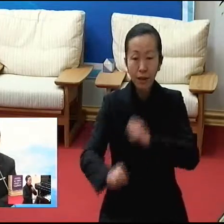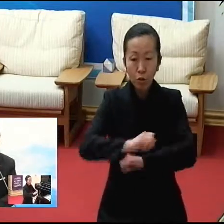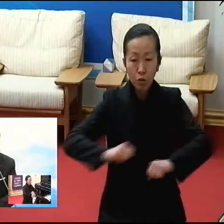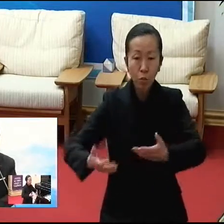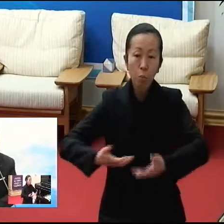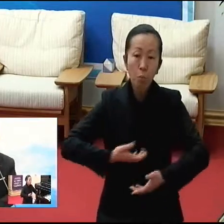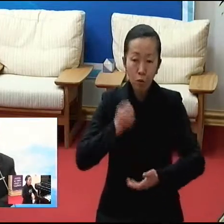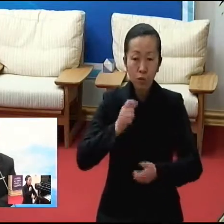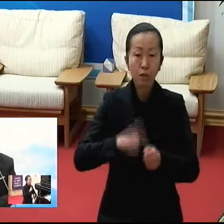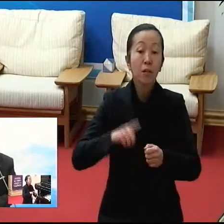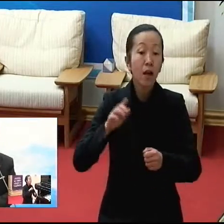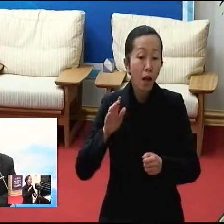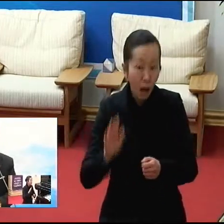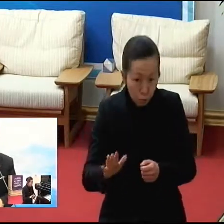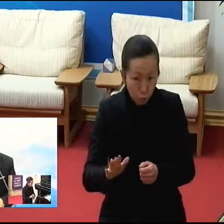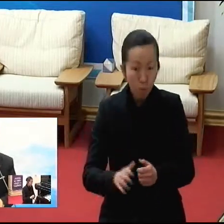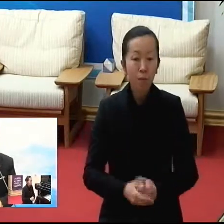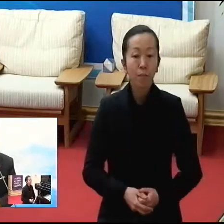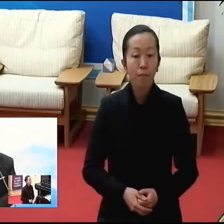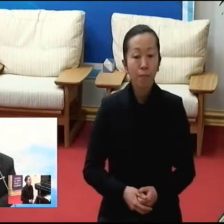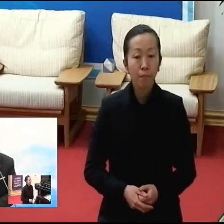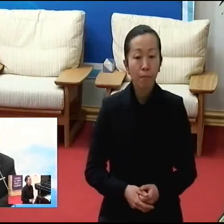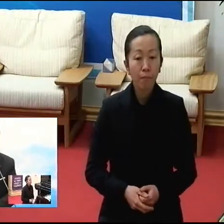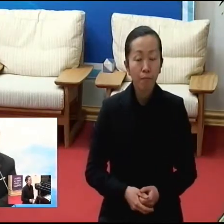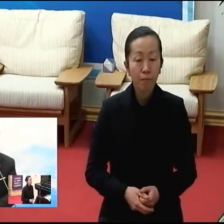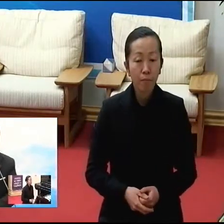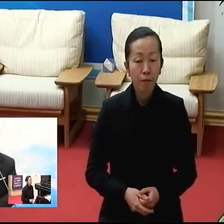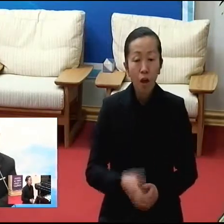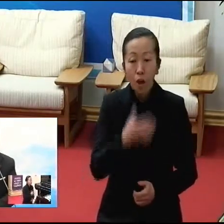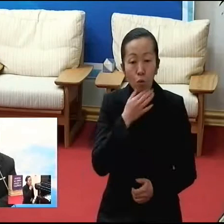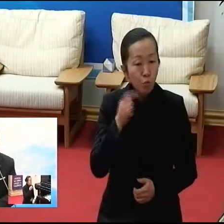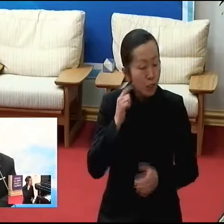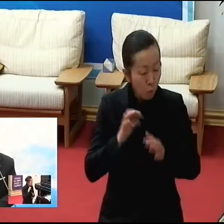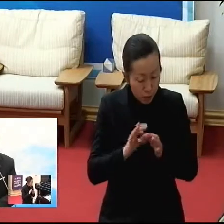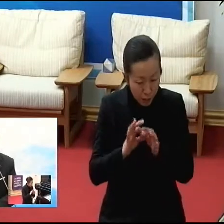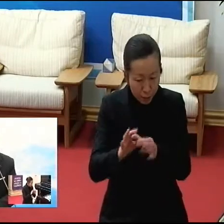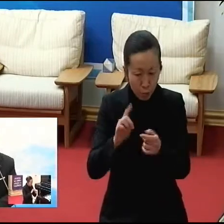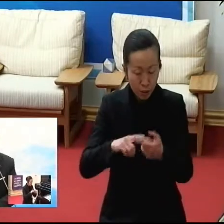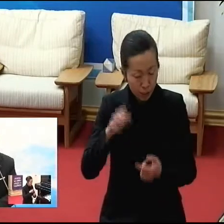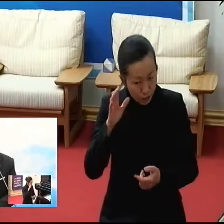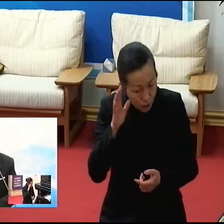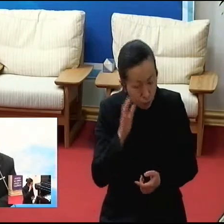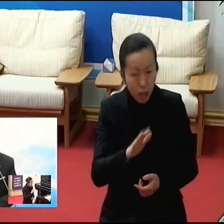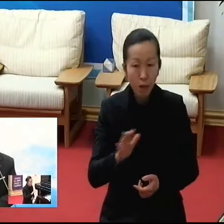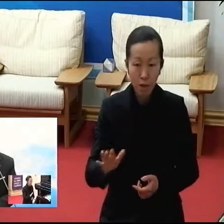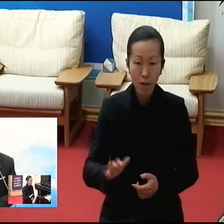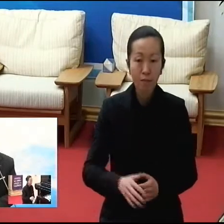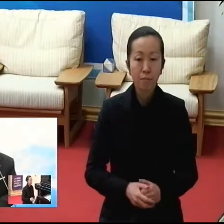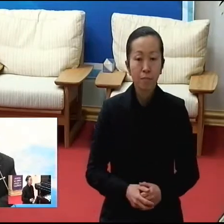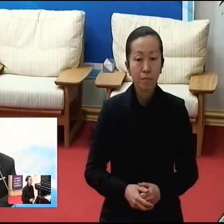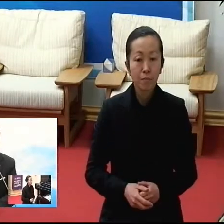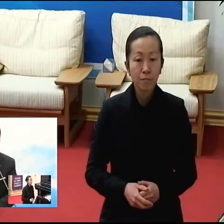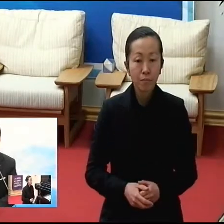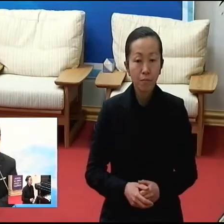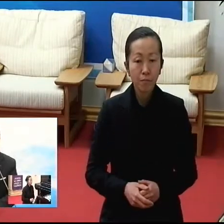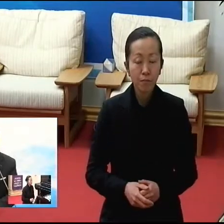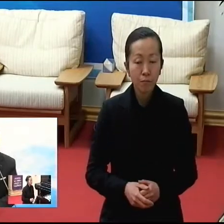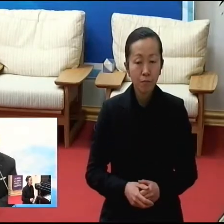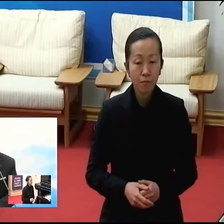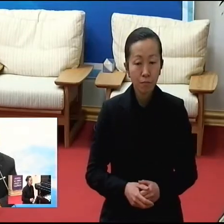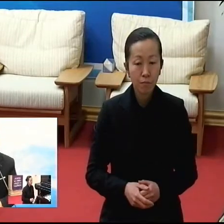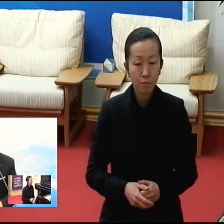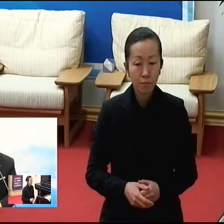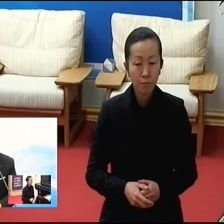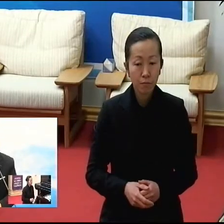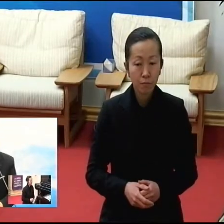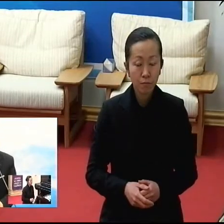めである。 복음을 계속 들으면요, 福音を継続的に聞けば 여러분 옛날에는 그냥 우리가